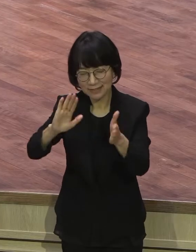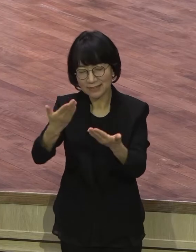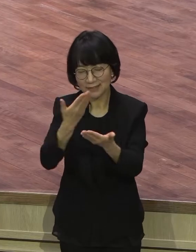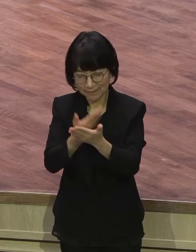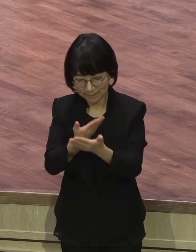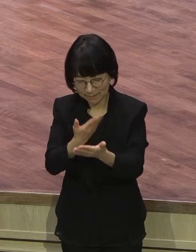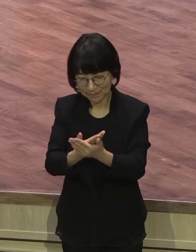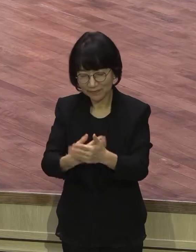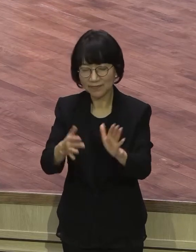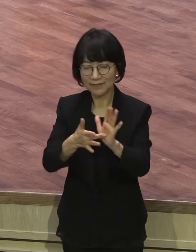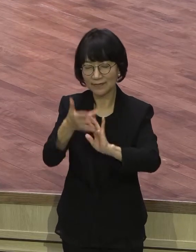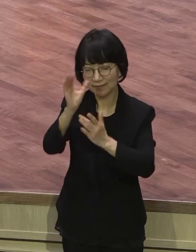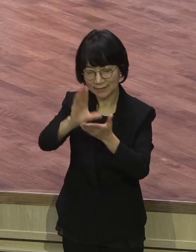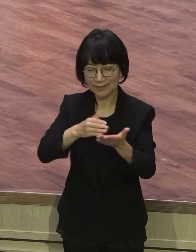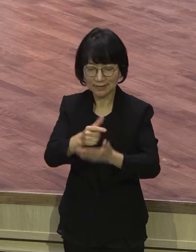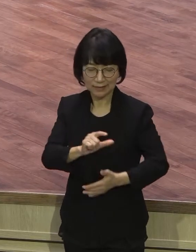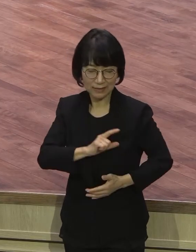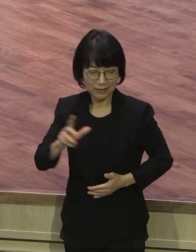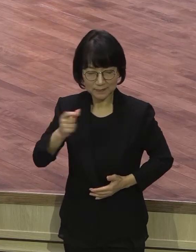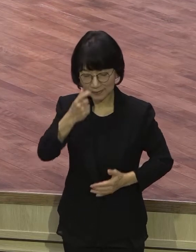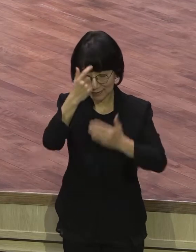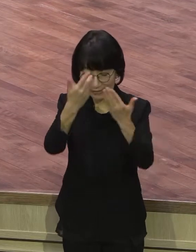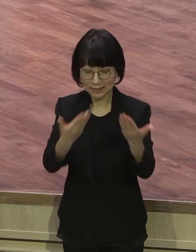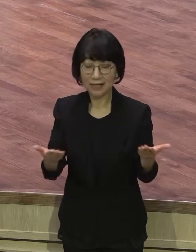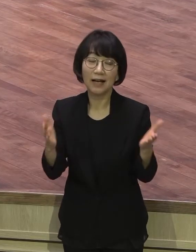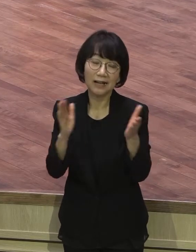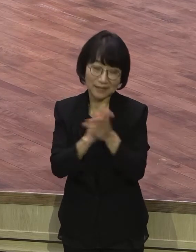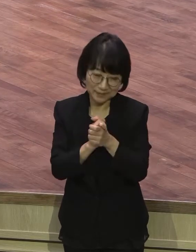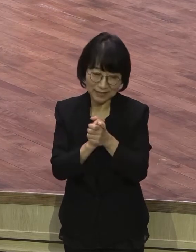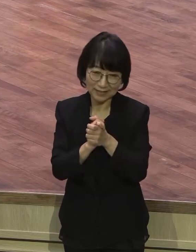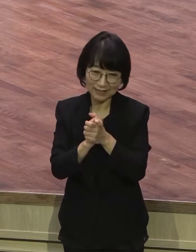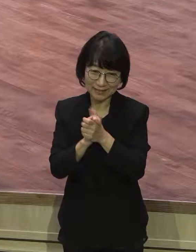주옵소서. 예수 그리스도를 받들어 기도합니다. 아멘.